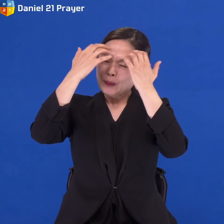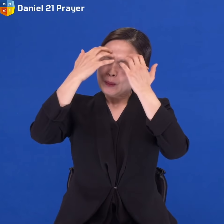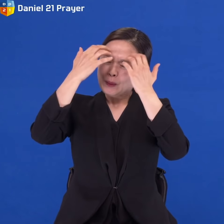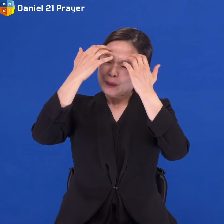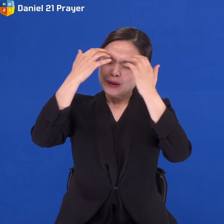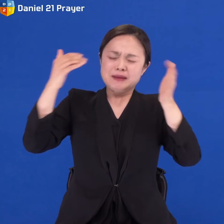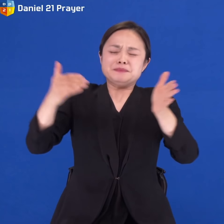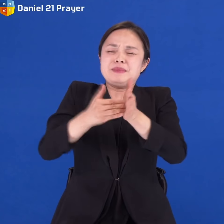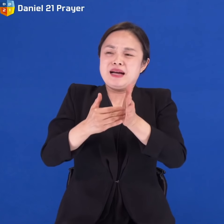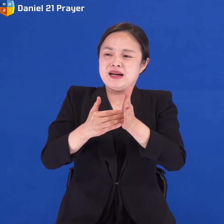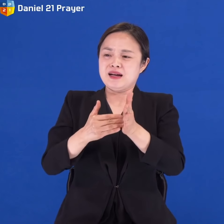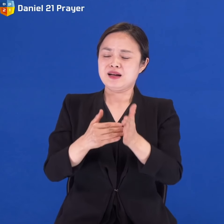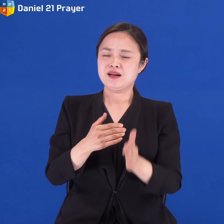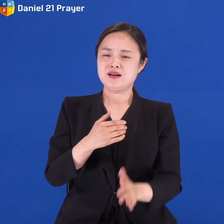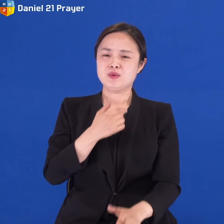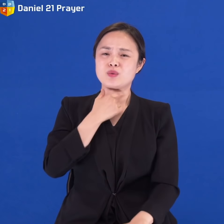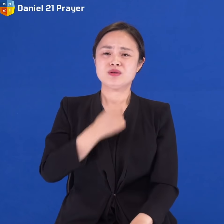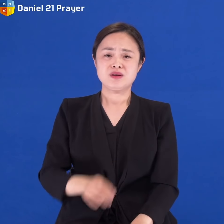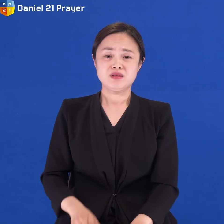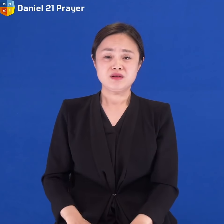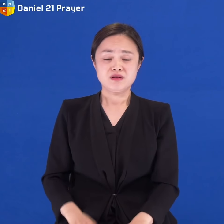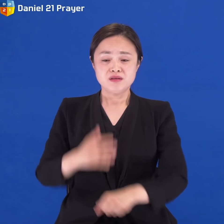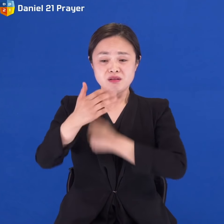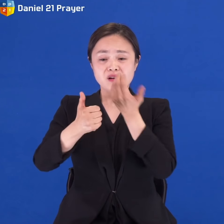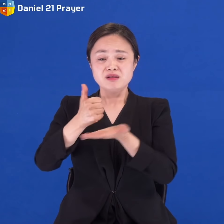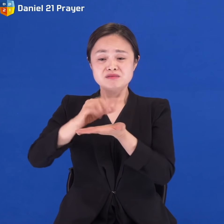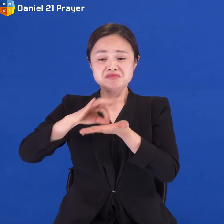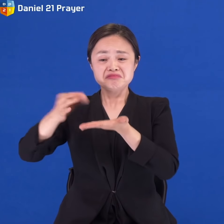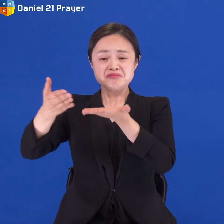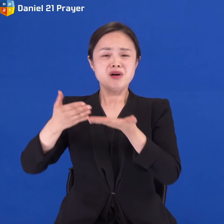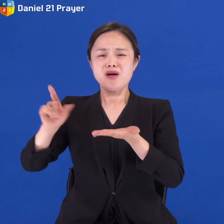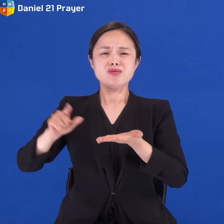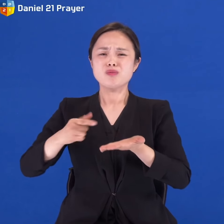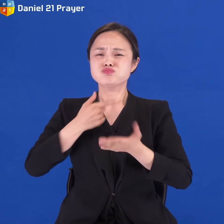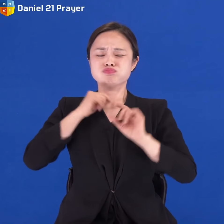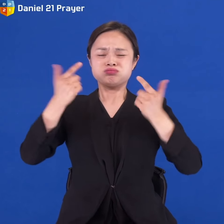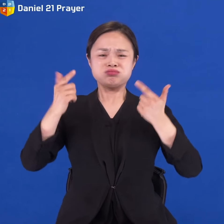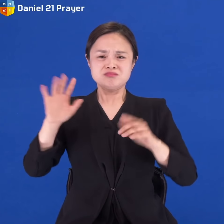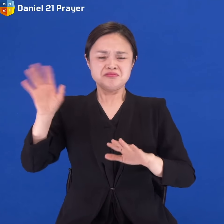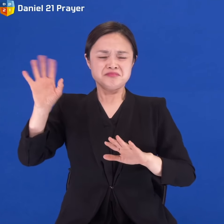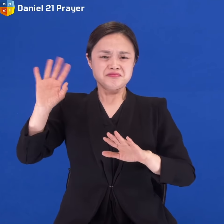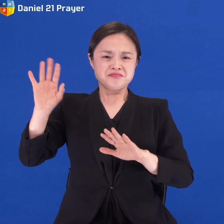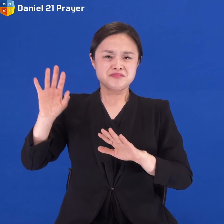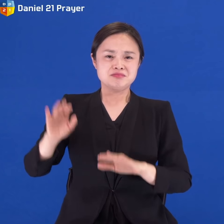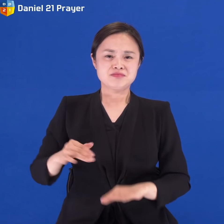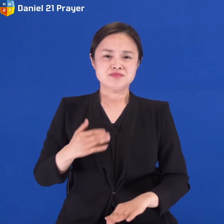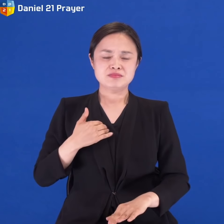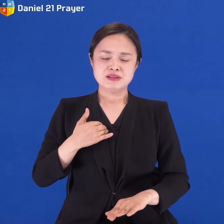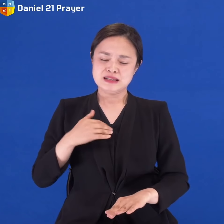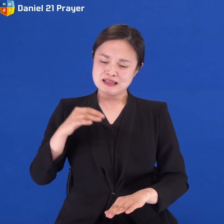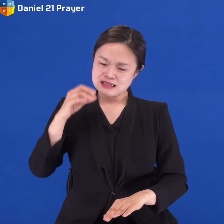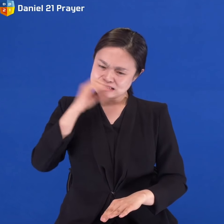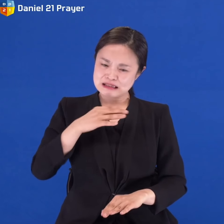싶거든요. 저 안 쓰고 싶어요. 하면서 또 제가 울면서 또 기도했습니다.